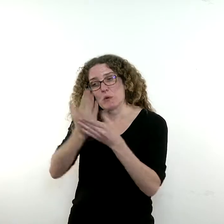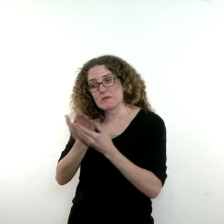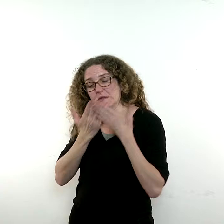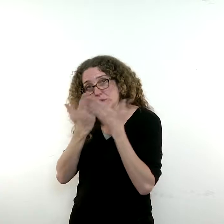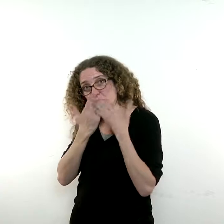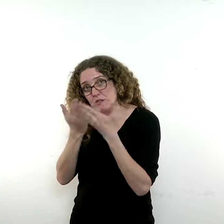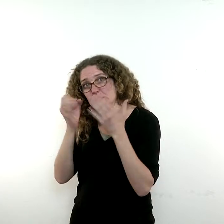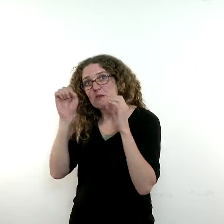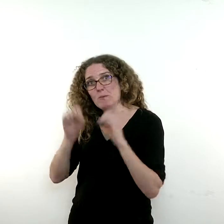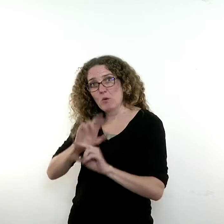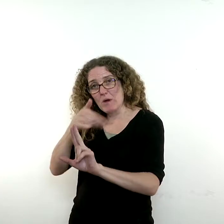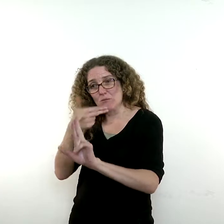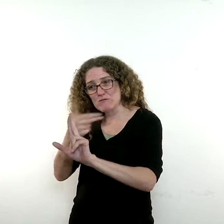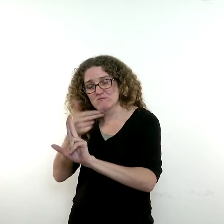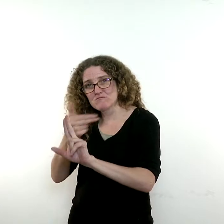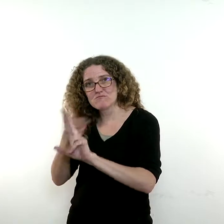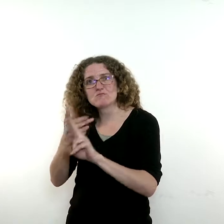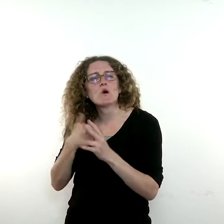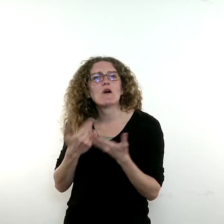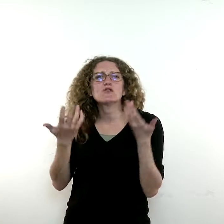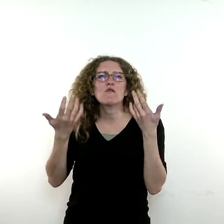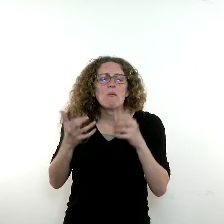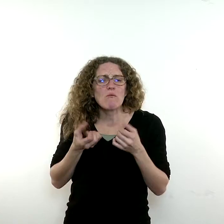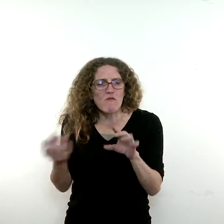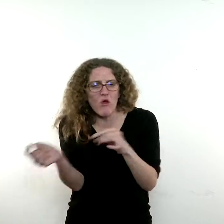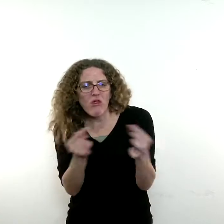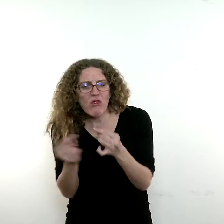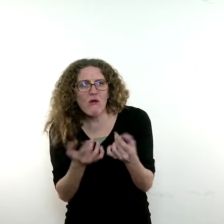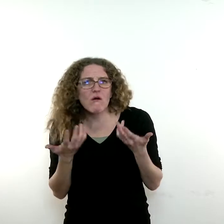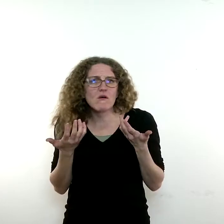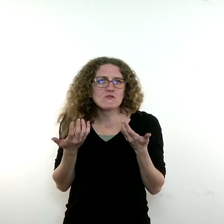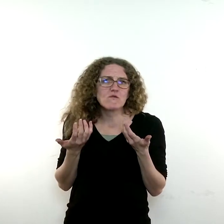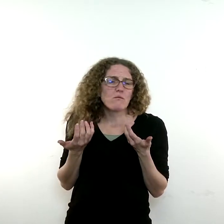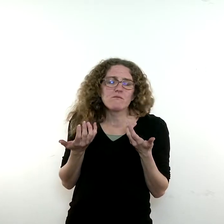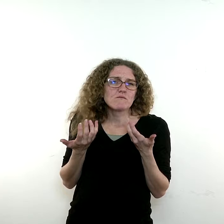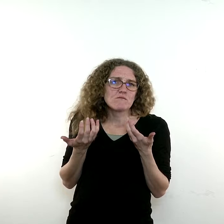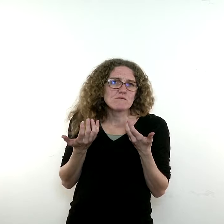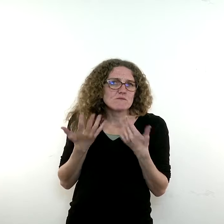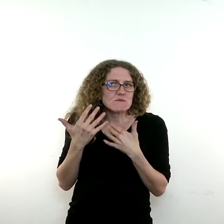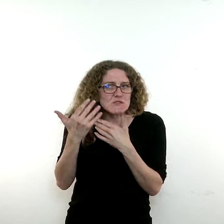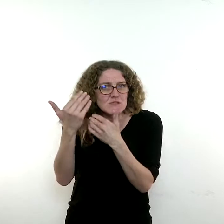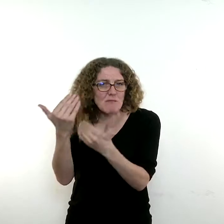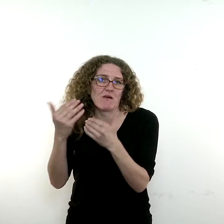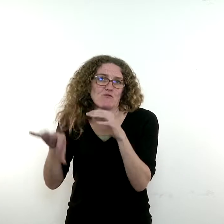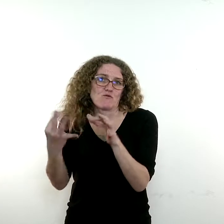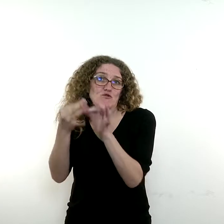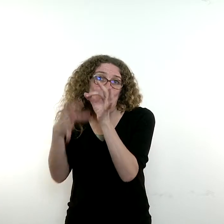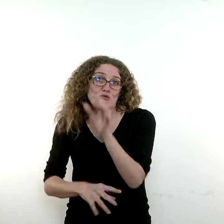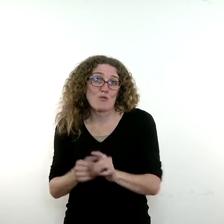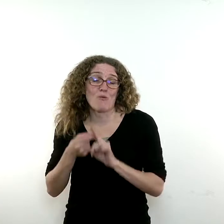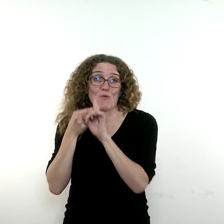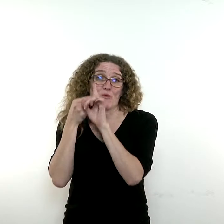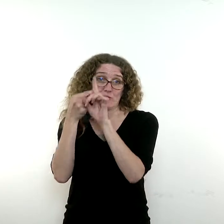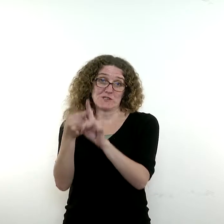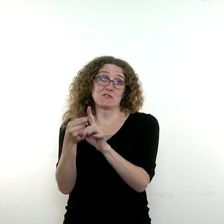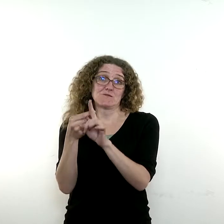question d'instrumentaliser ou de polémiquer là-dessus, mais d'espérer une issue positive sur ce